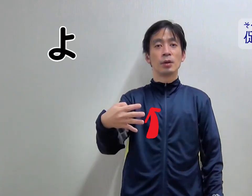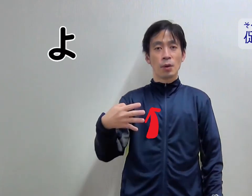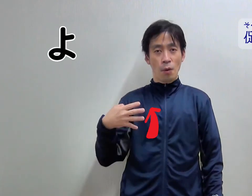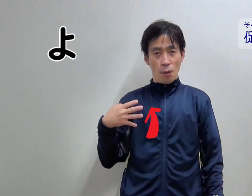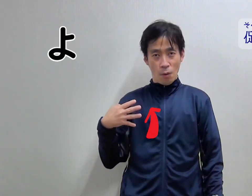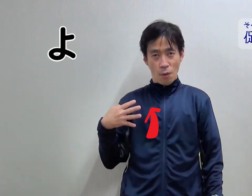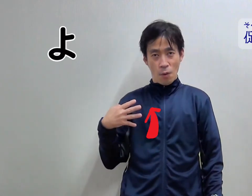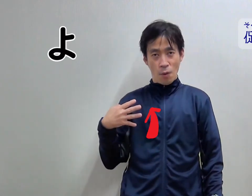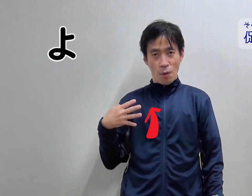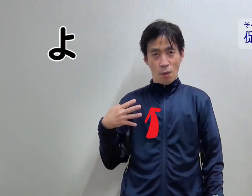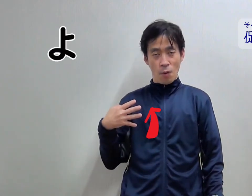よ、